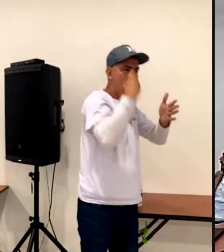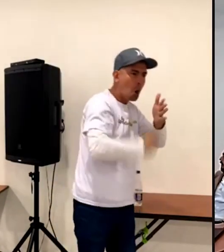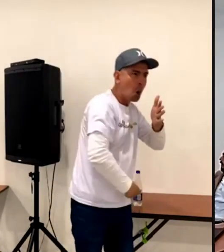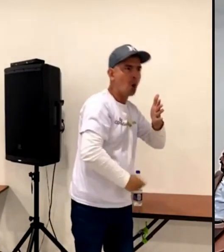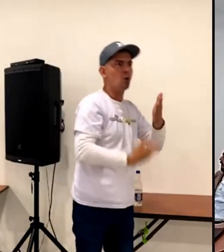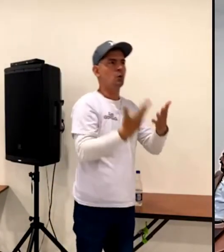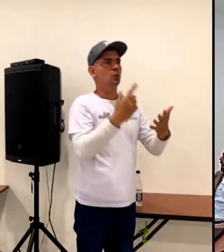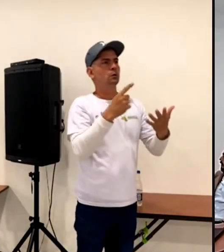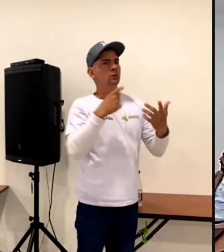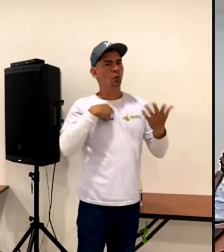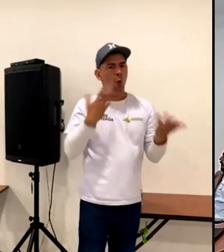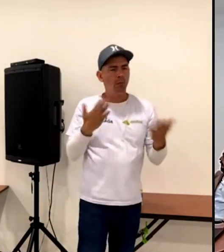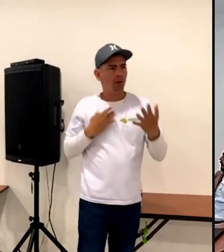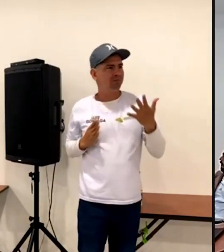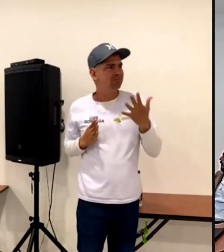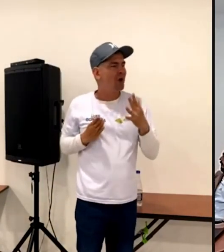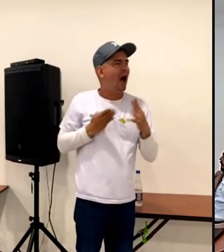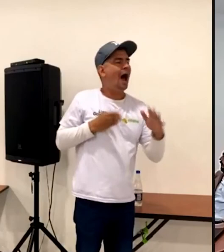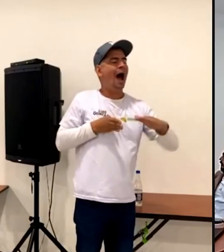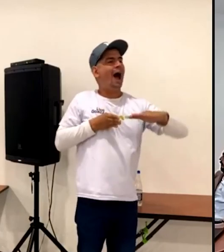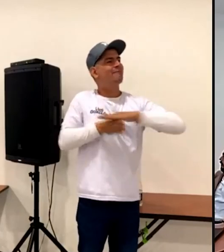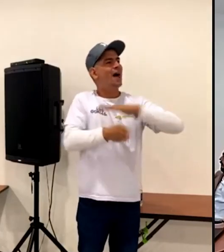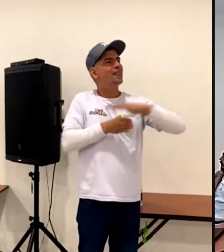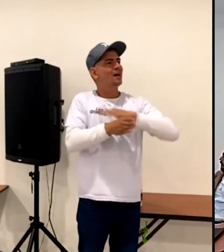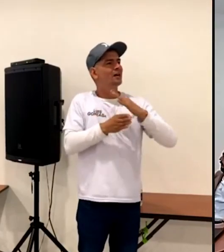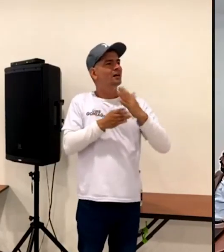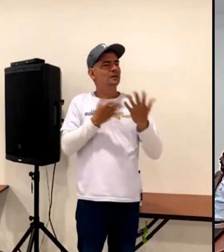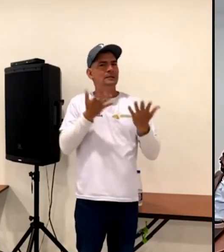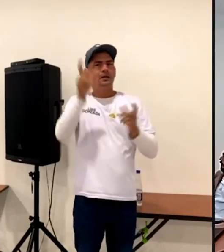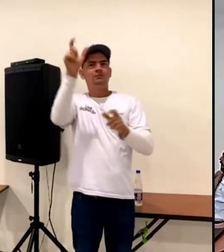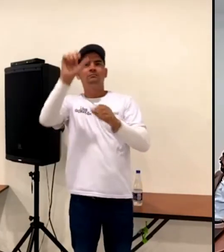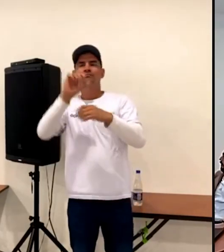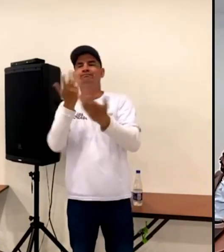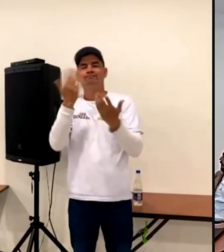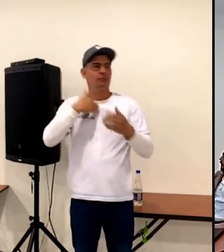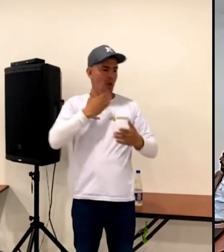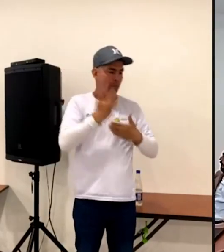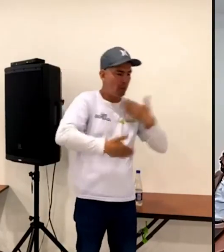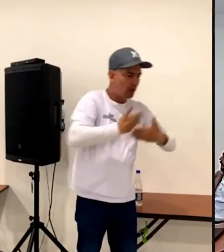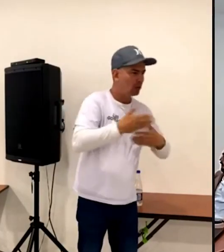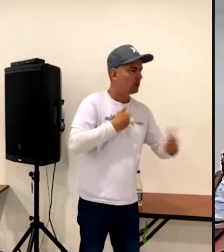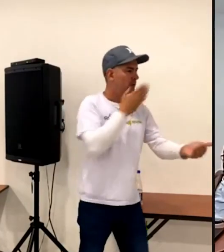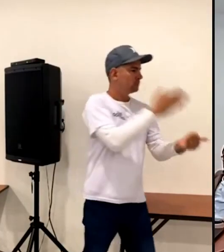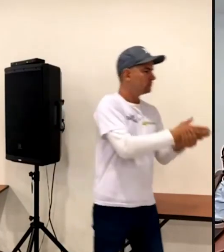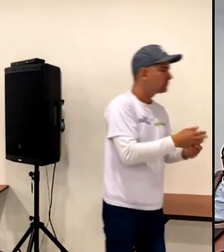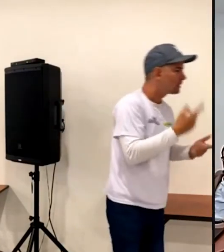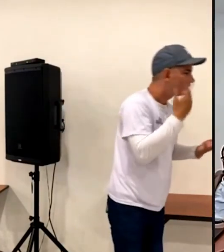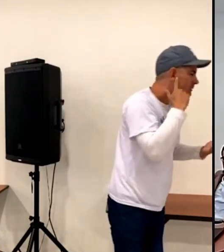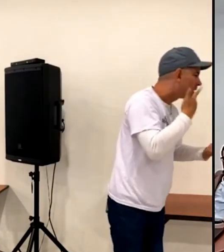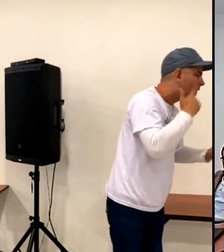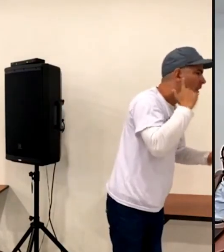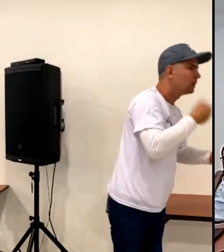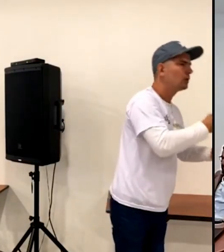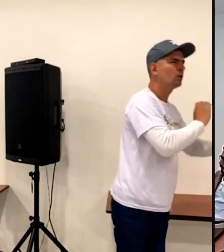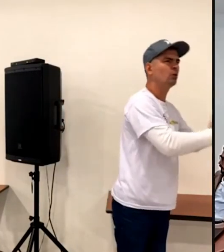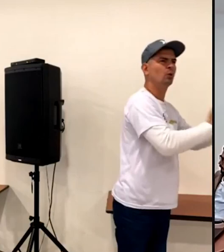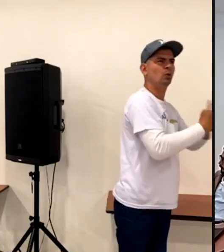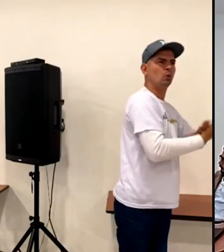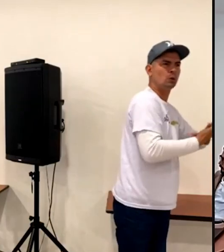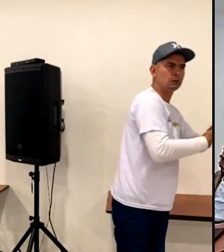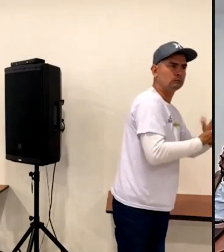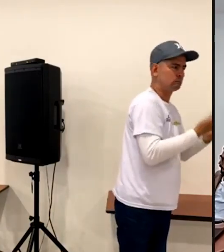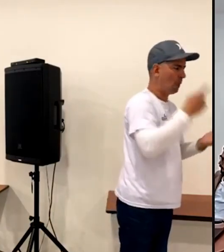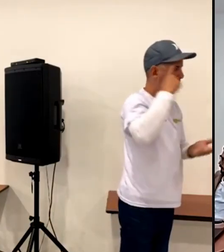por ejemplo cuando vi la grúa y se lleva el auto para los patios o la motocicleta para los